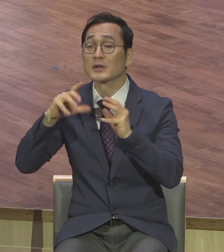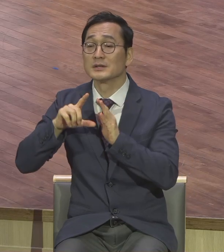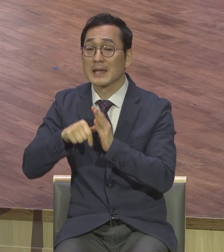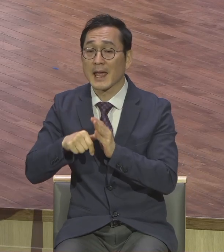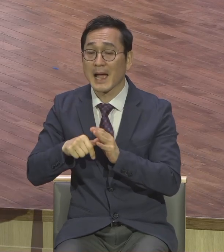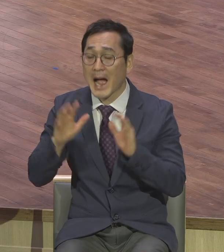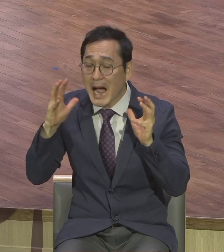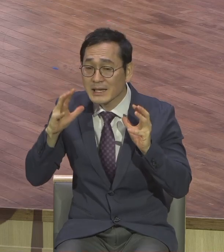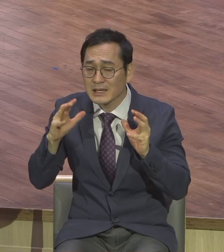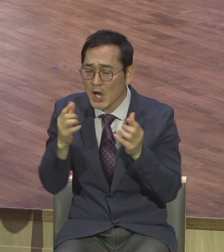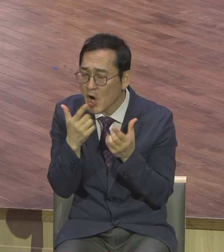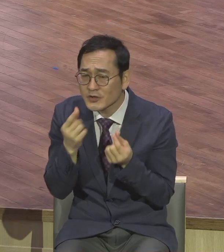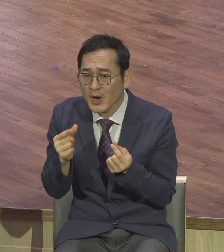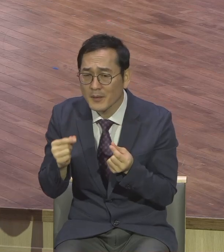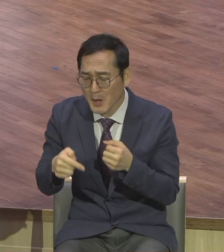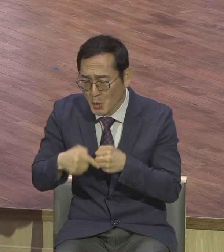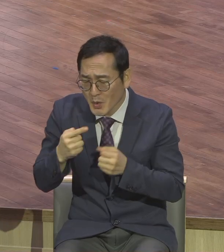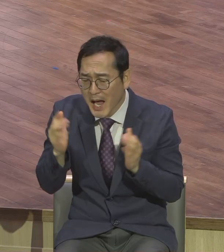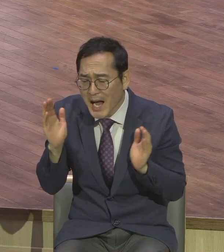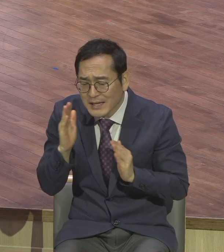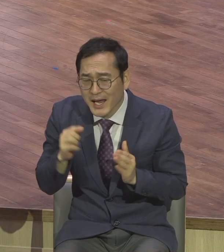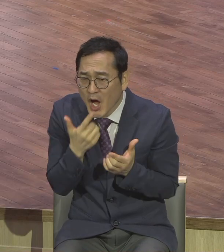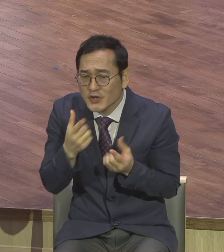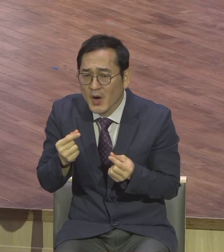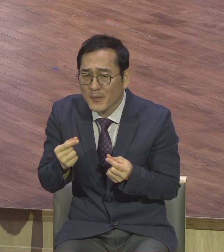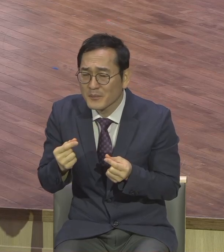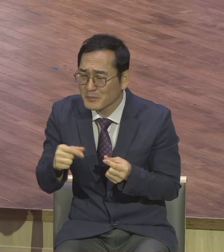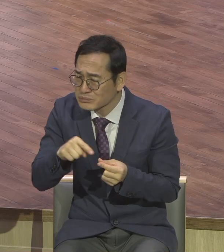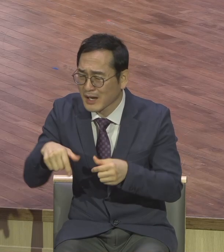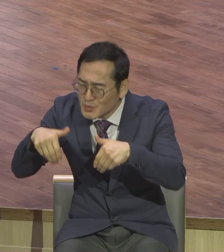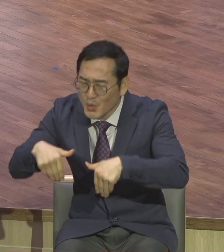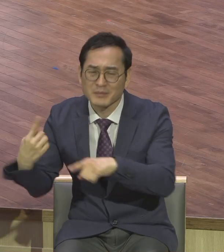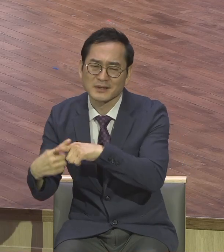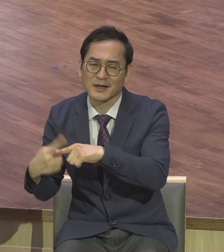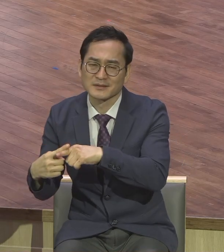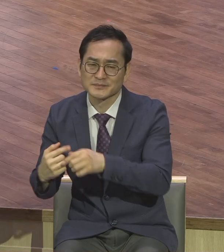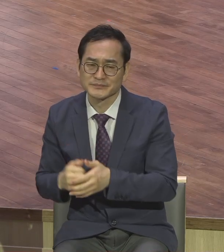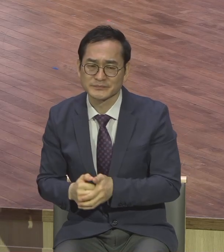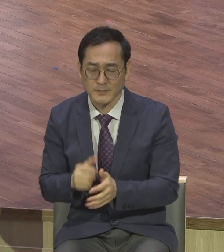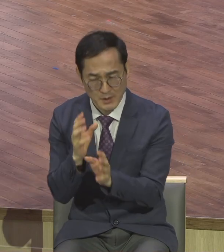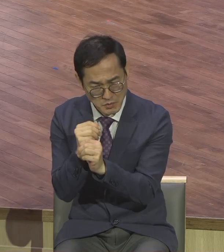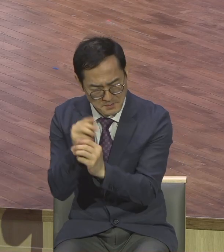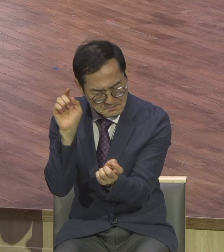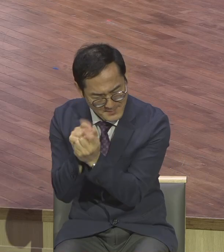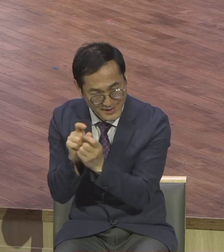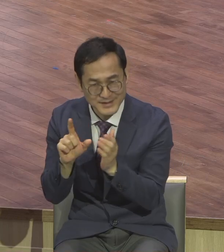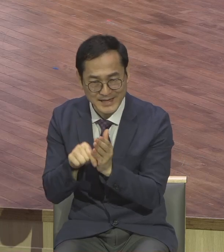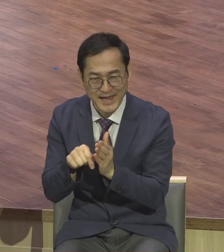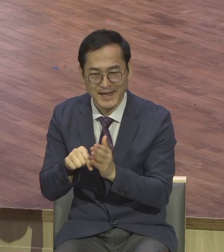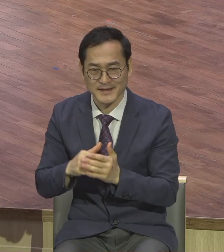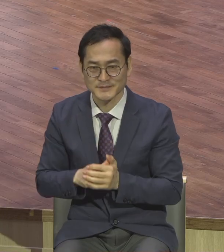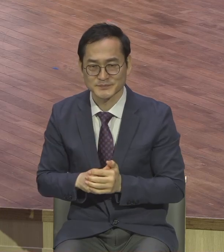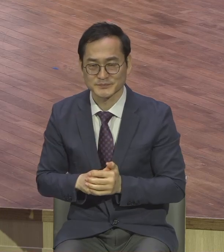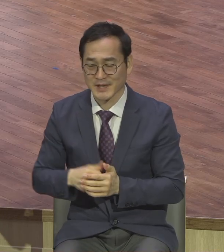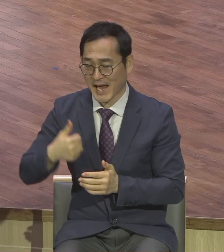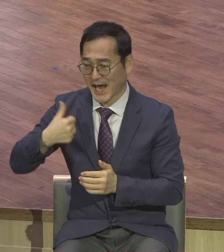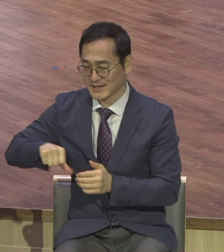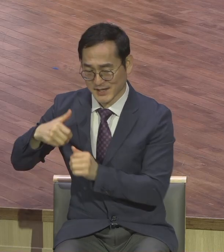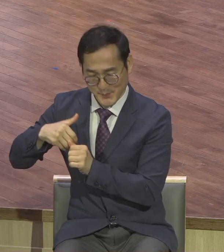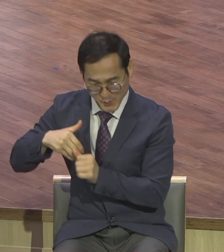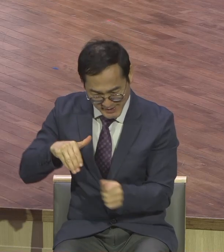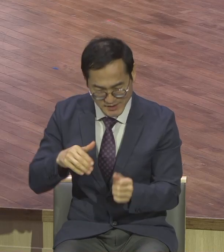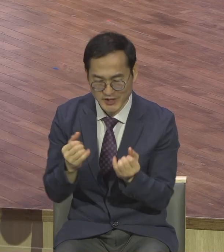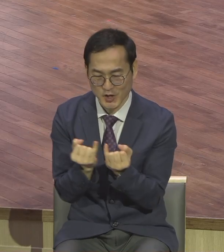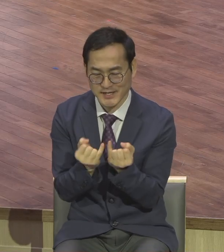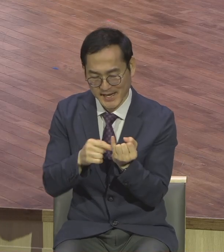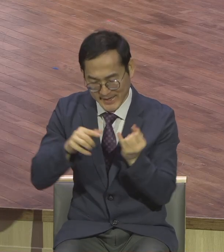초등 학문 아래에 있어서 종노릇 하였더니 때가 참에 하나님이 그 아들을 보내사 여자에게서 나게